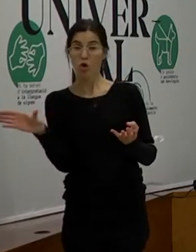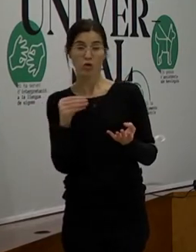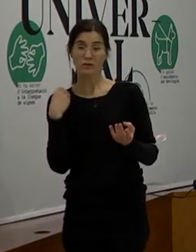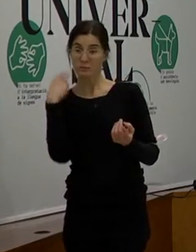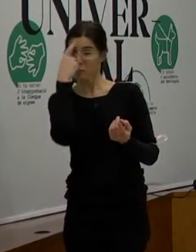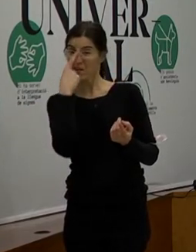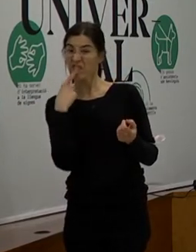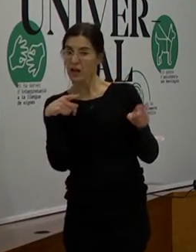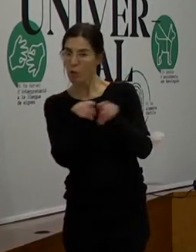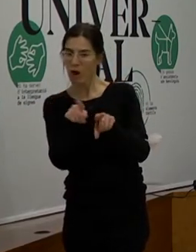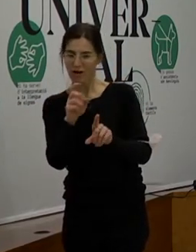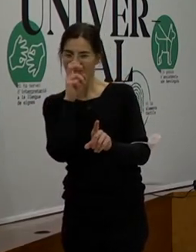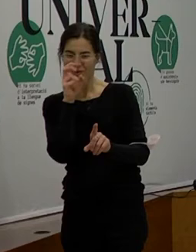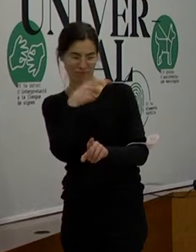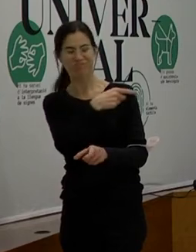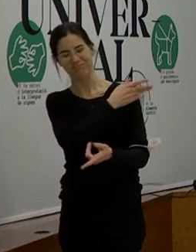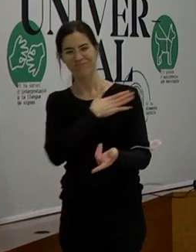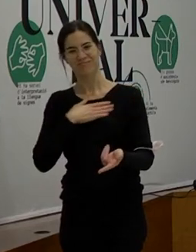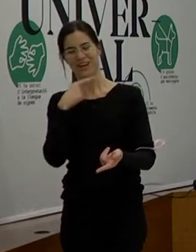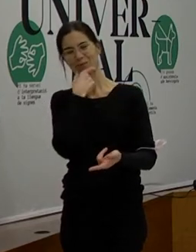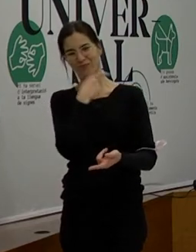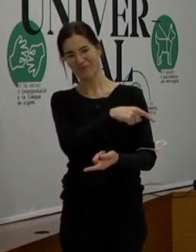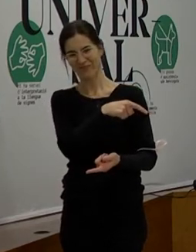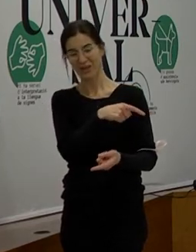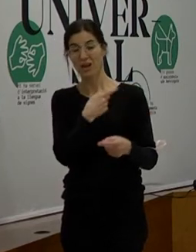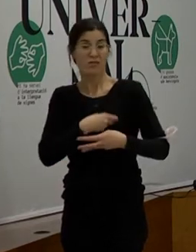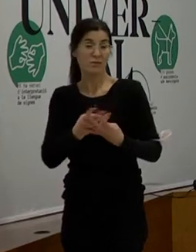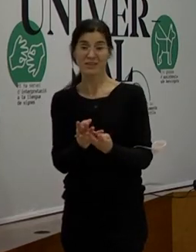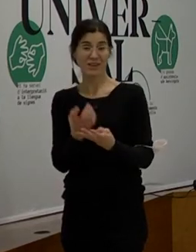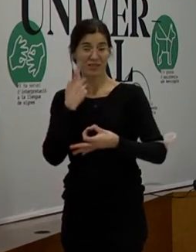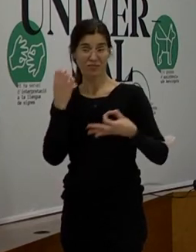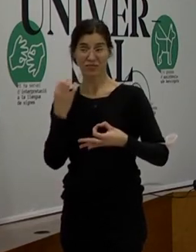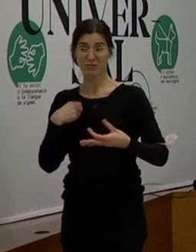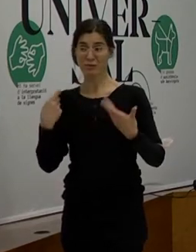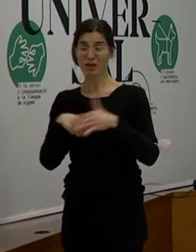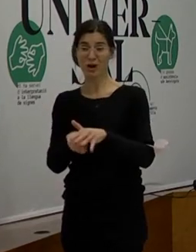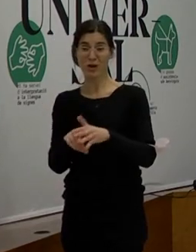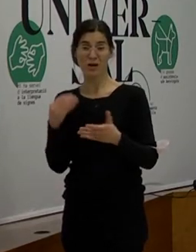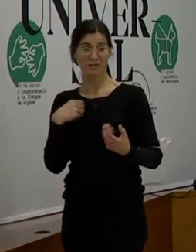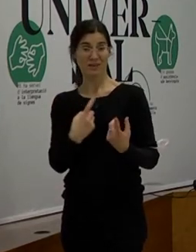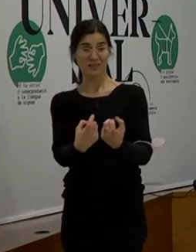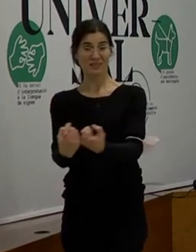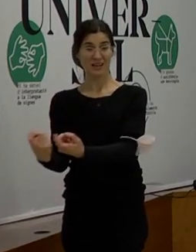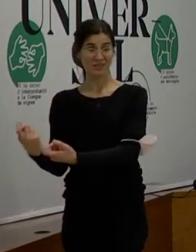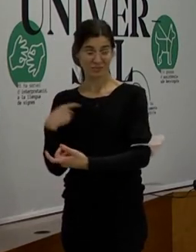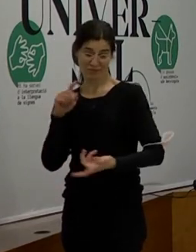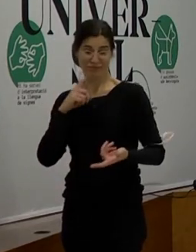el mateix perfil. És això el que volem, la diversitat. Incloure la diversitat d'aquesta necessitat que tenim.